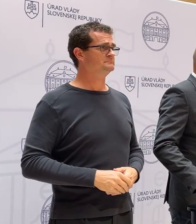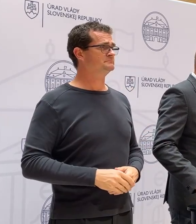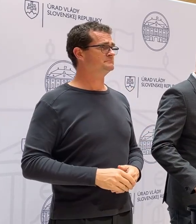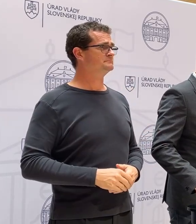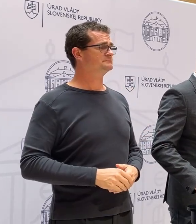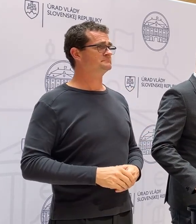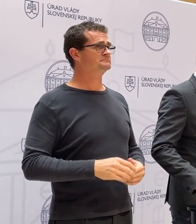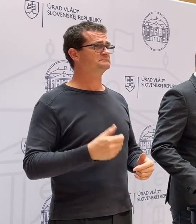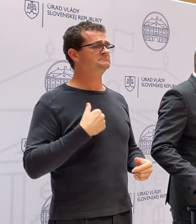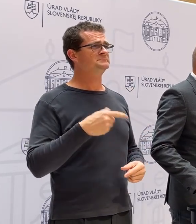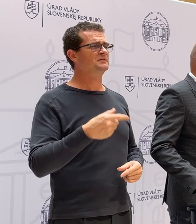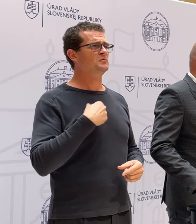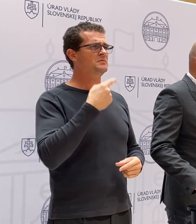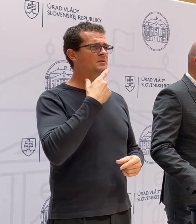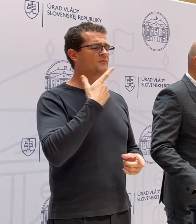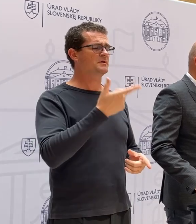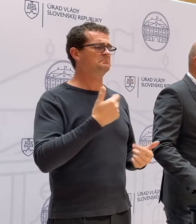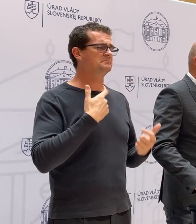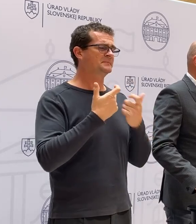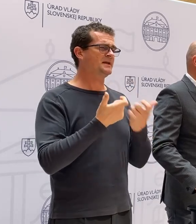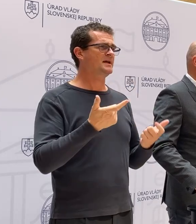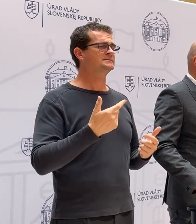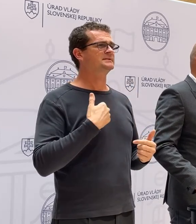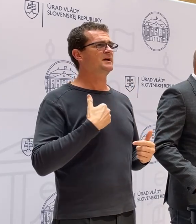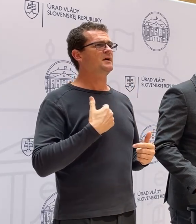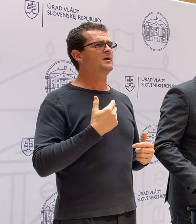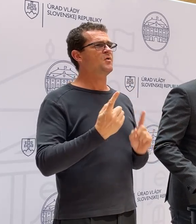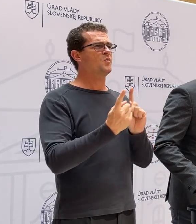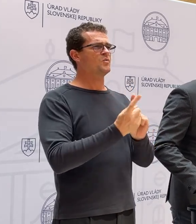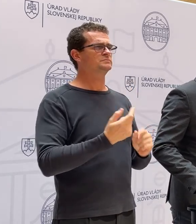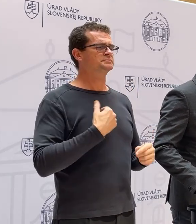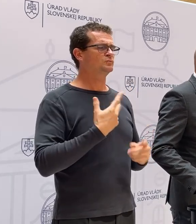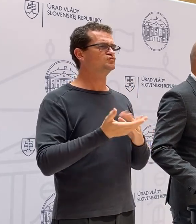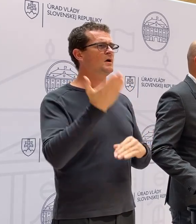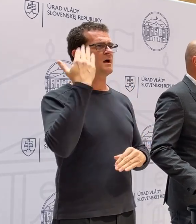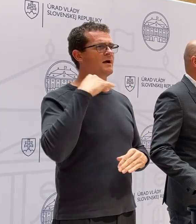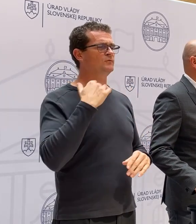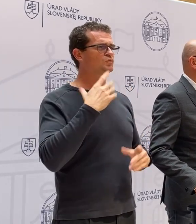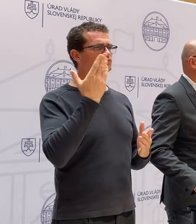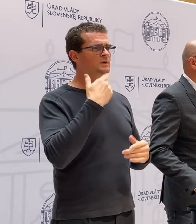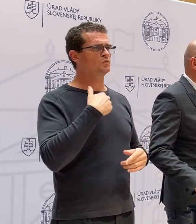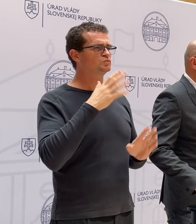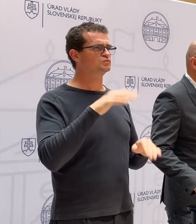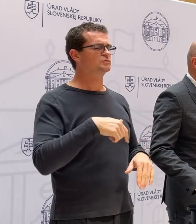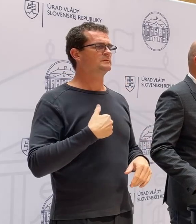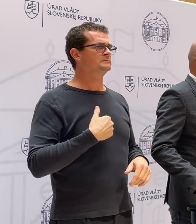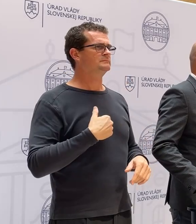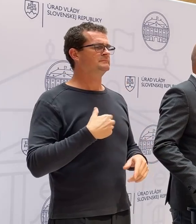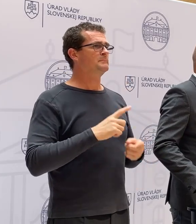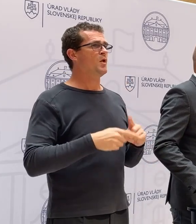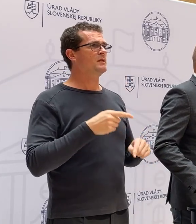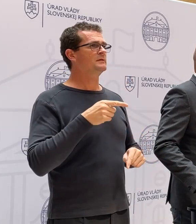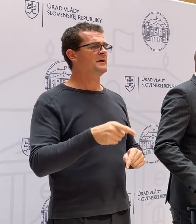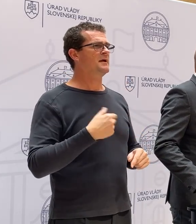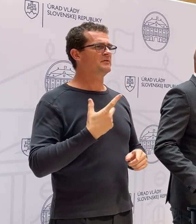Normálne. Ako ja to neberiem takéto... Je to samozrejme, že v osobnej rovine, ale to som si už dávno naučil v politike